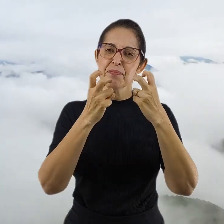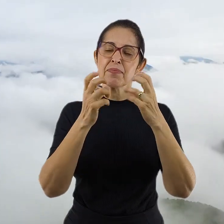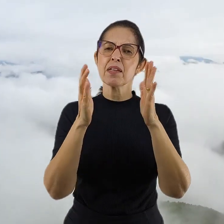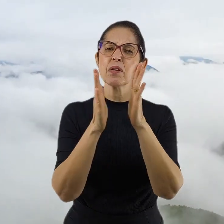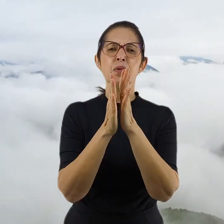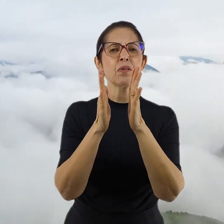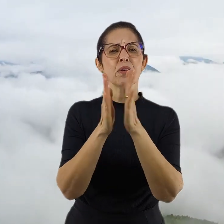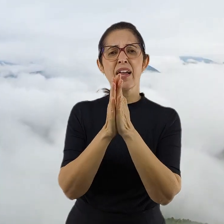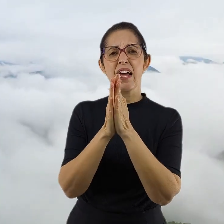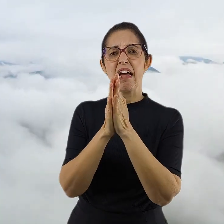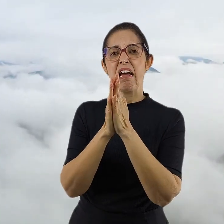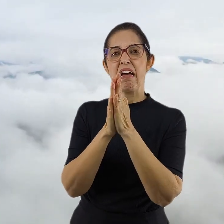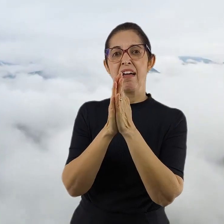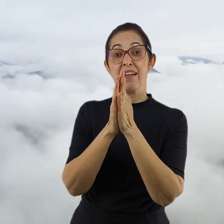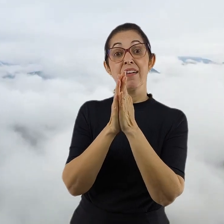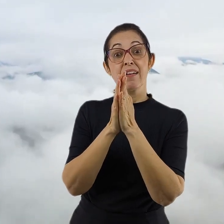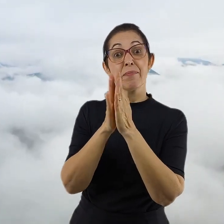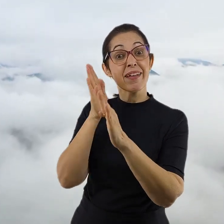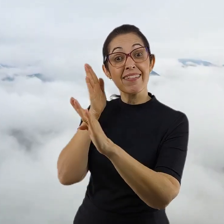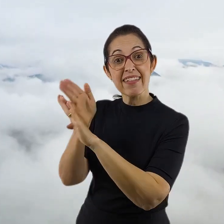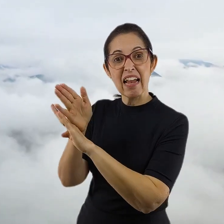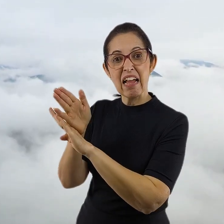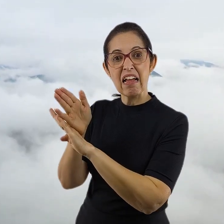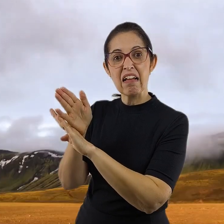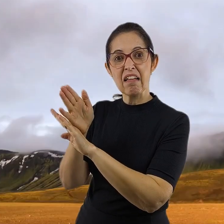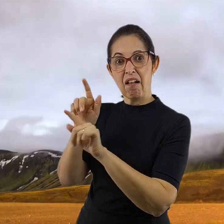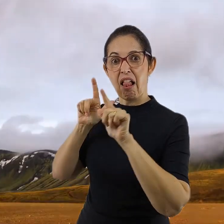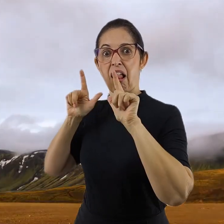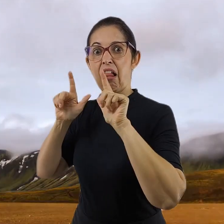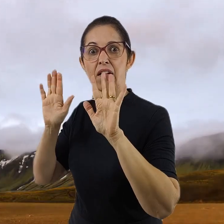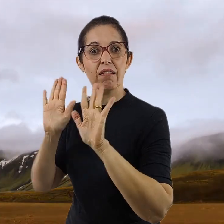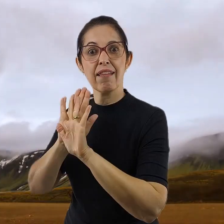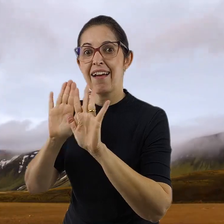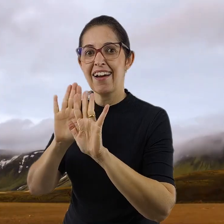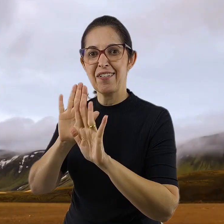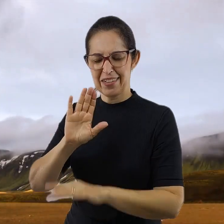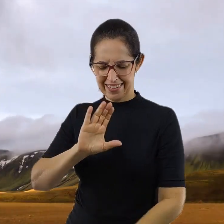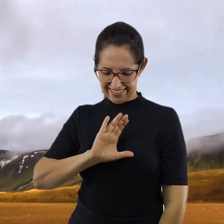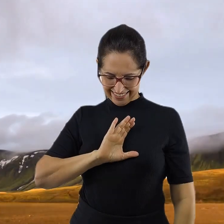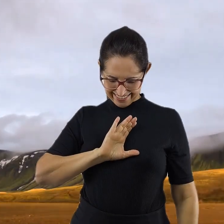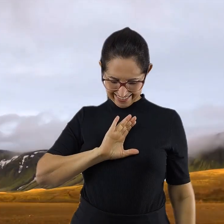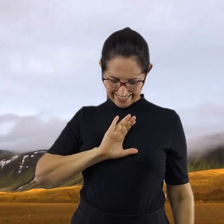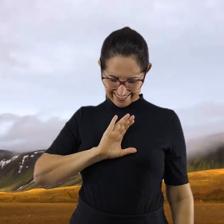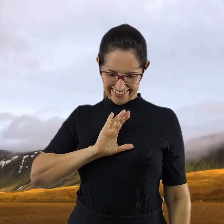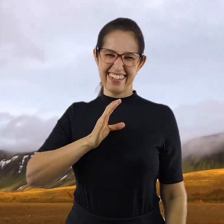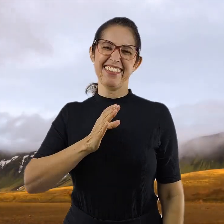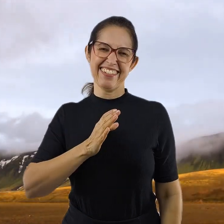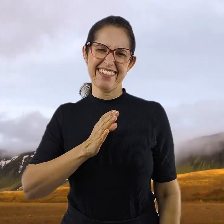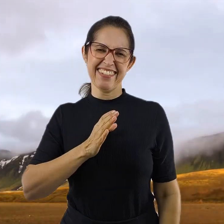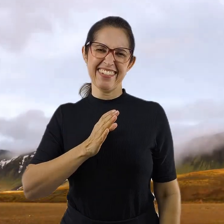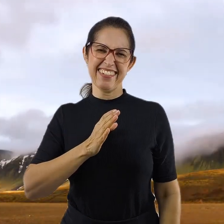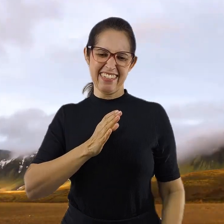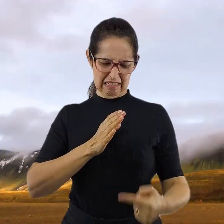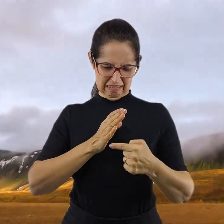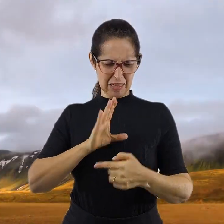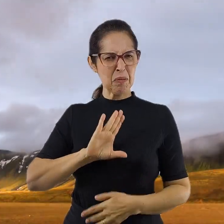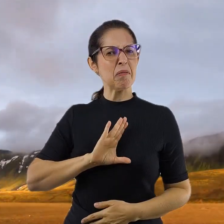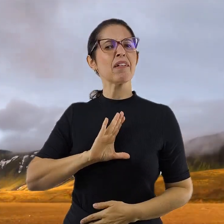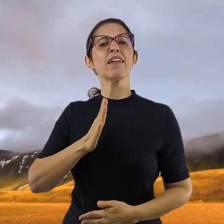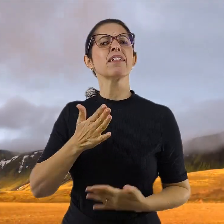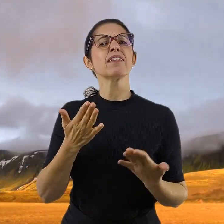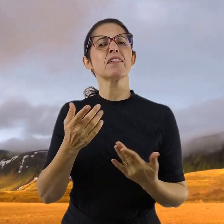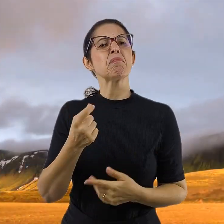Não é atrevimento, é ousadia. Que ousadia é essa,